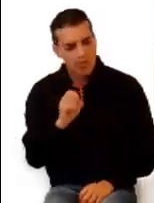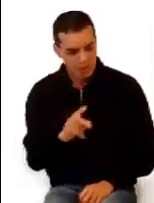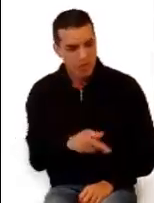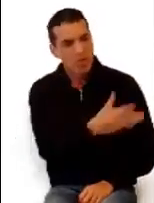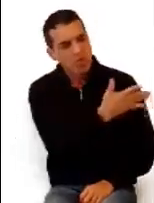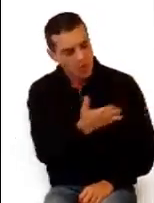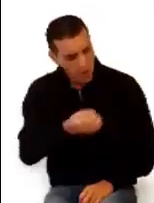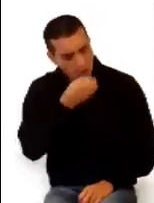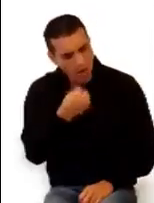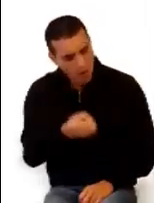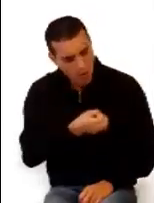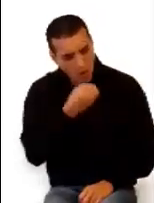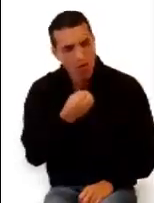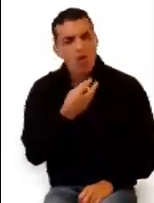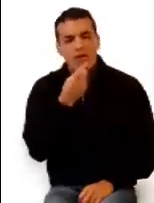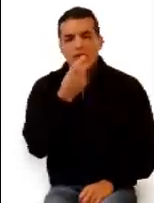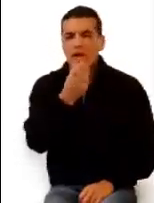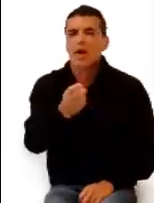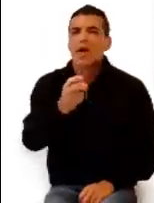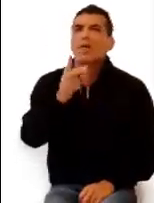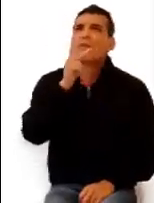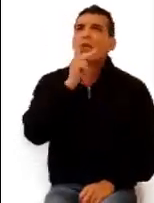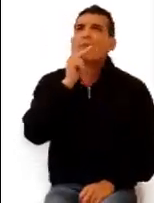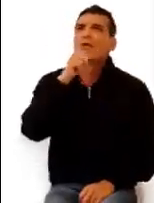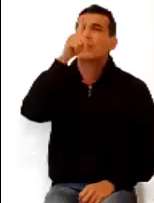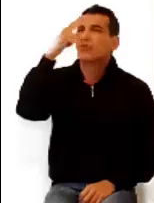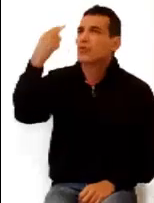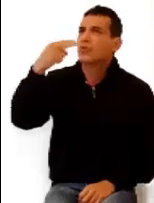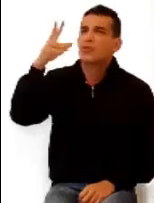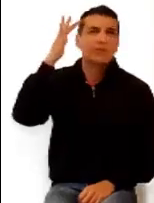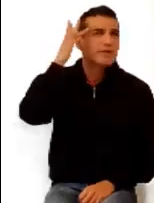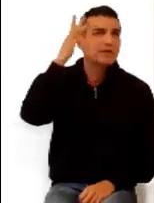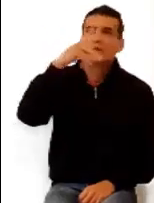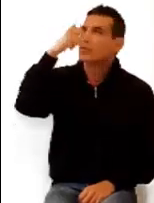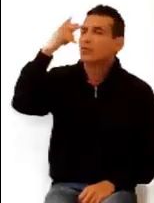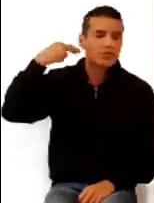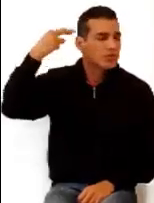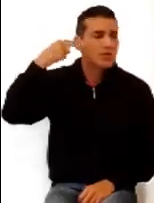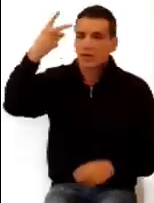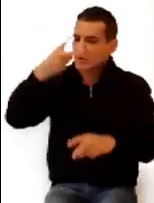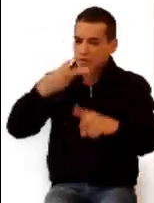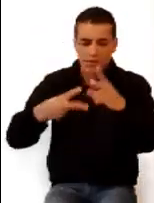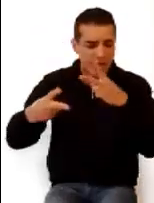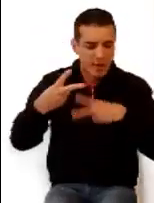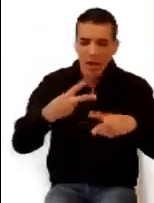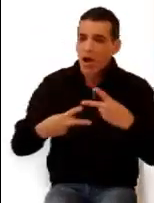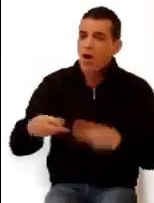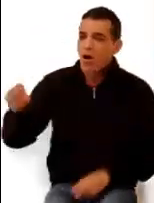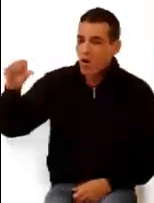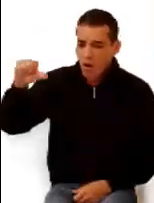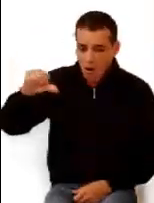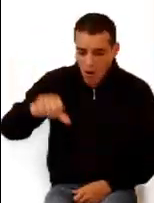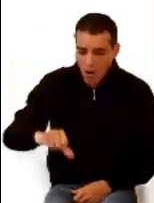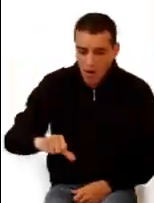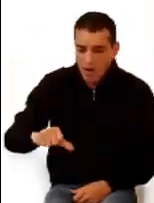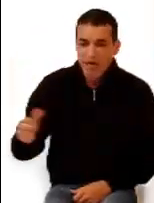digan: Padre, santificado sea tu nombre, venga a tu reino, danos hoy nuestro